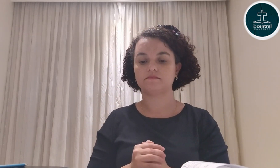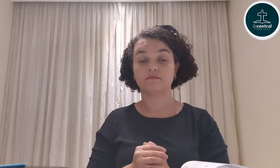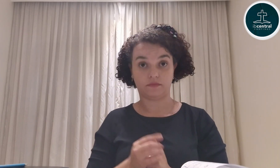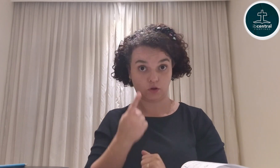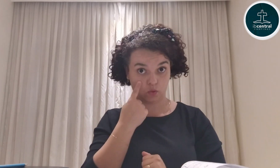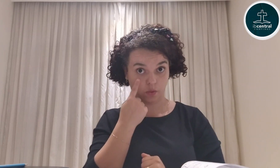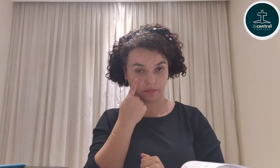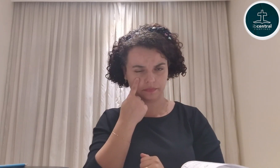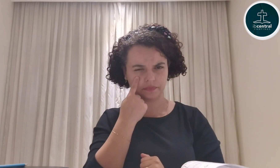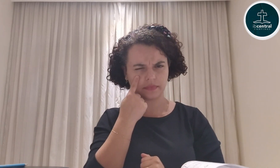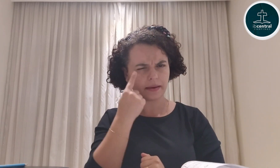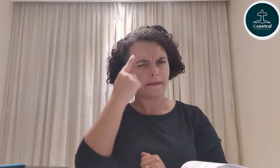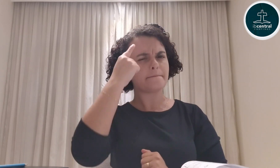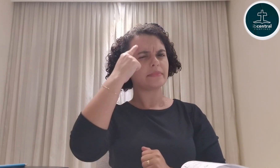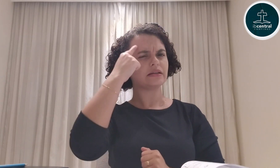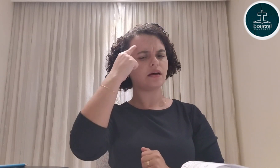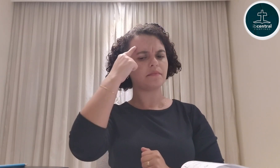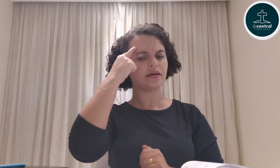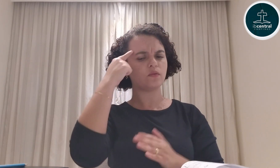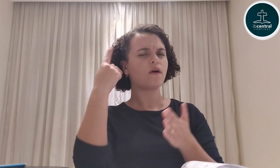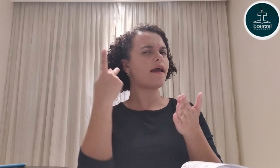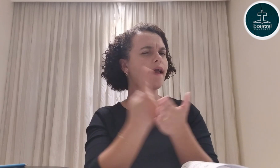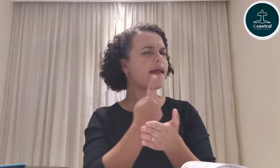fé conseguimos obedecer.